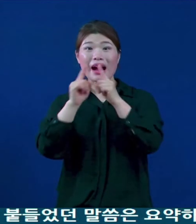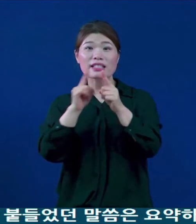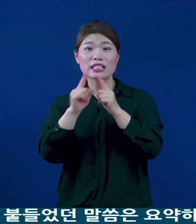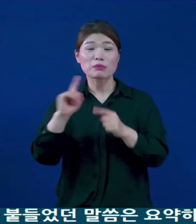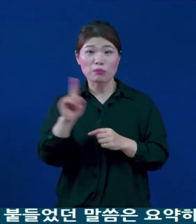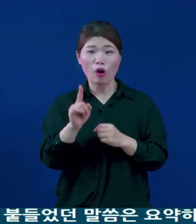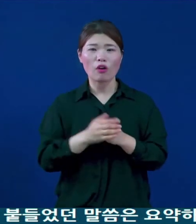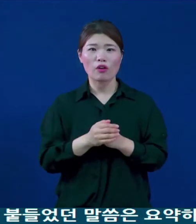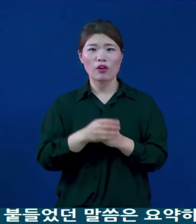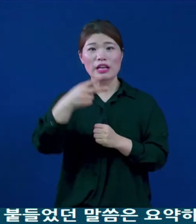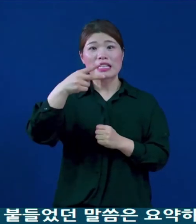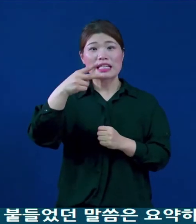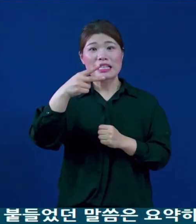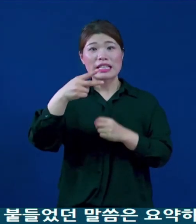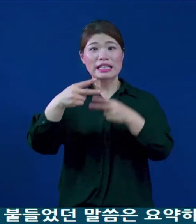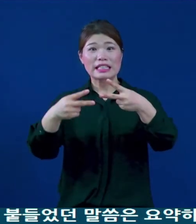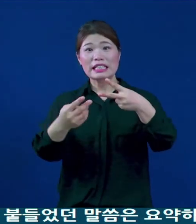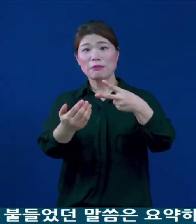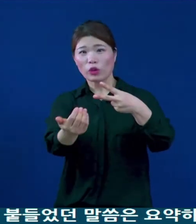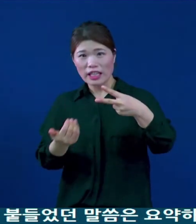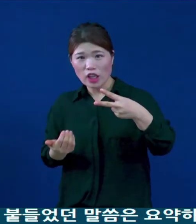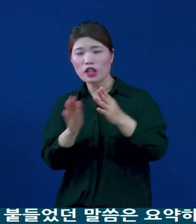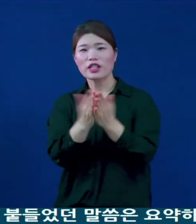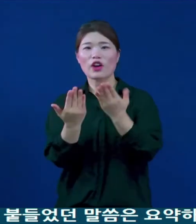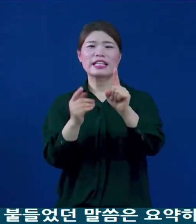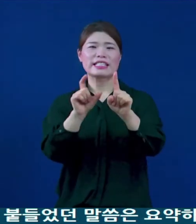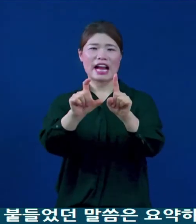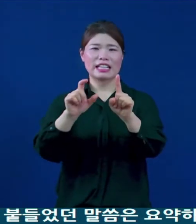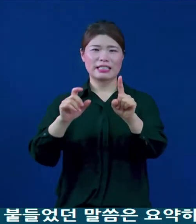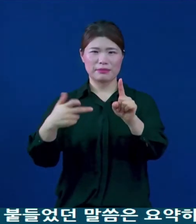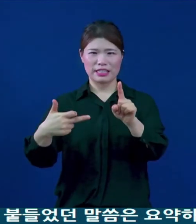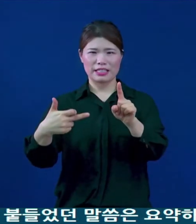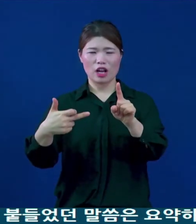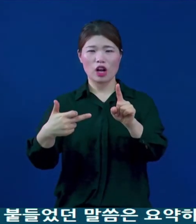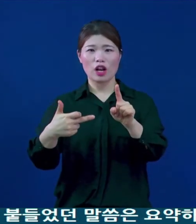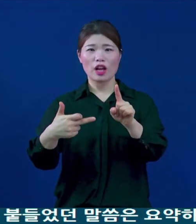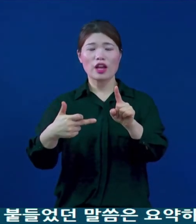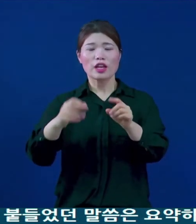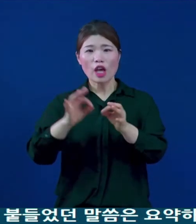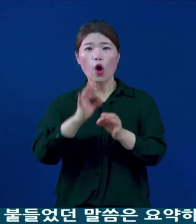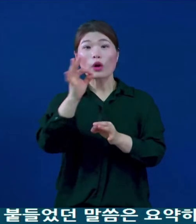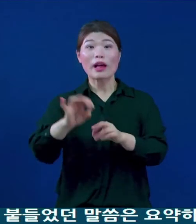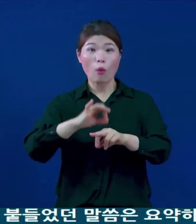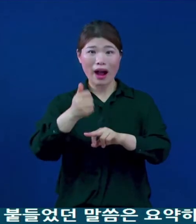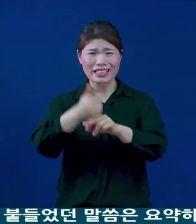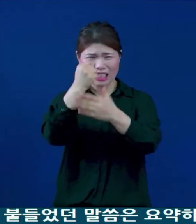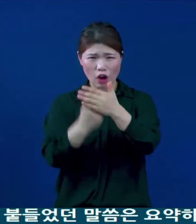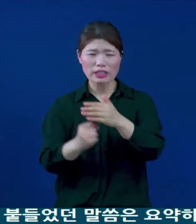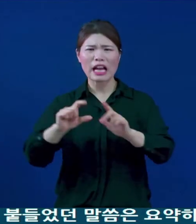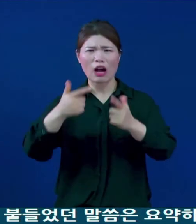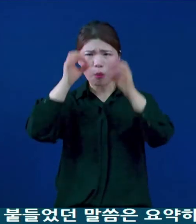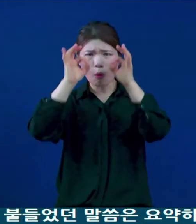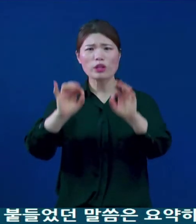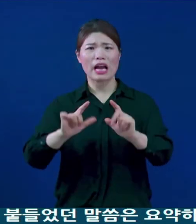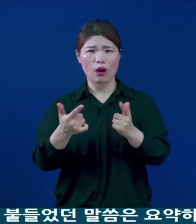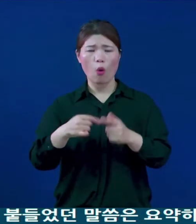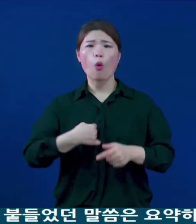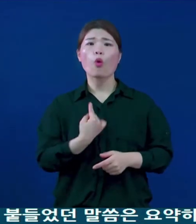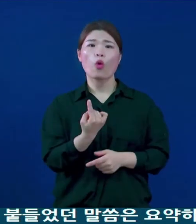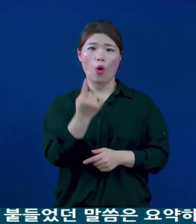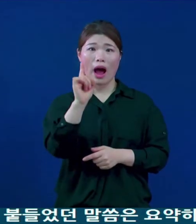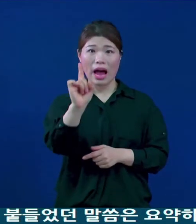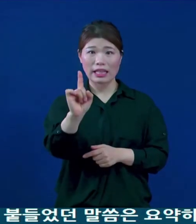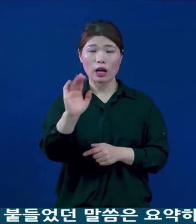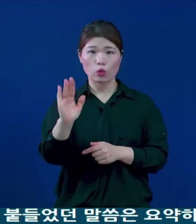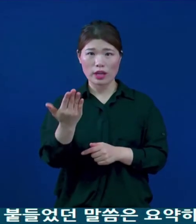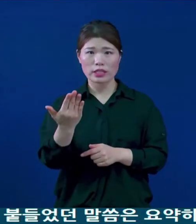있냐면 디모데전서 1장 17절로 되어 있습니다. 영원하신 왕 곧 썩지 아니하고 보이지 아니하고 홀로 하나이신